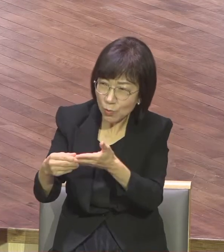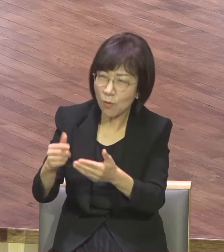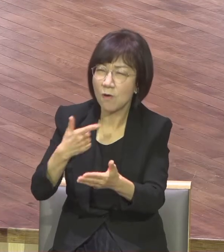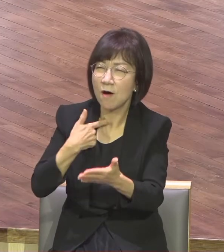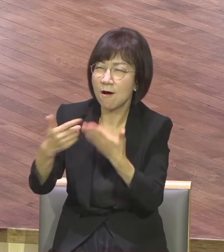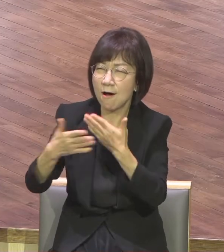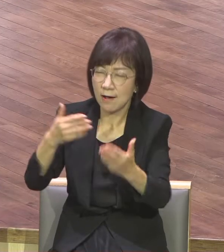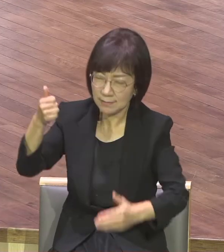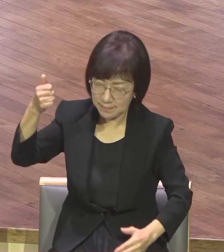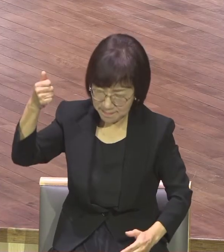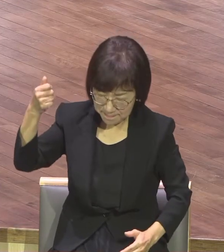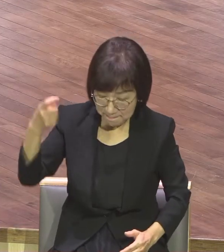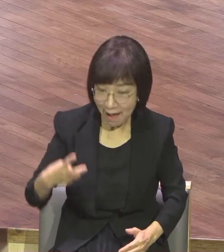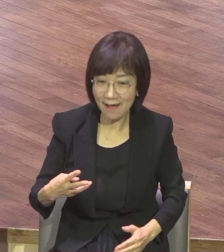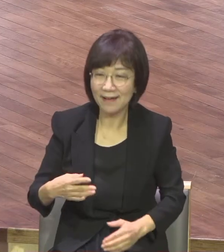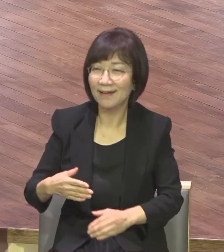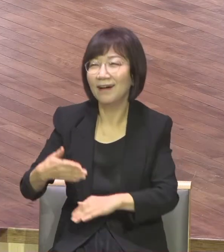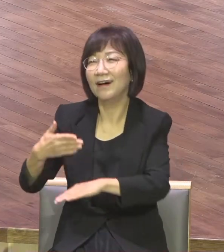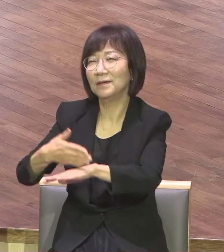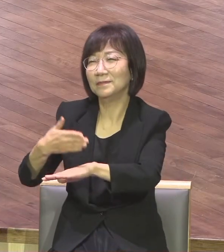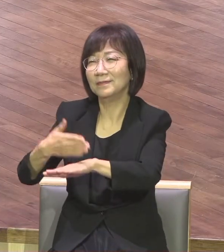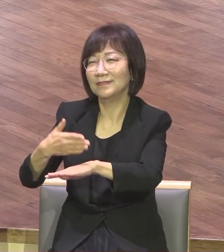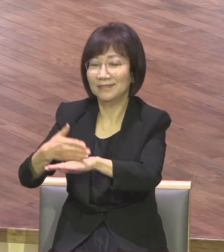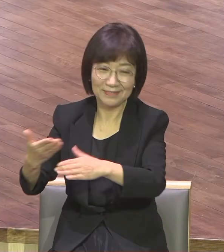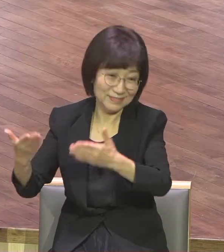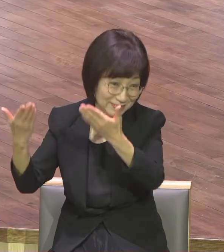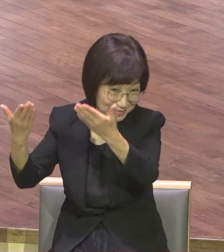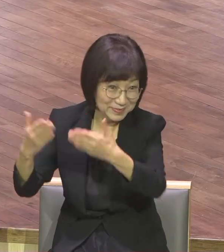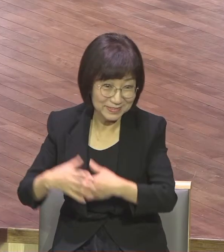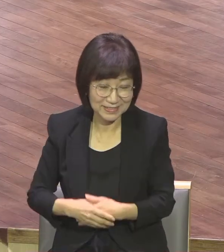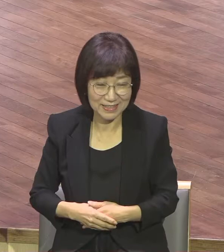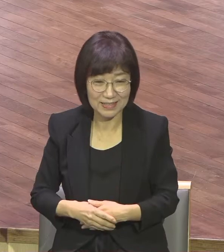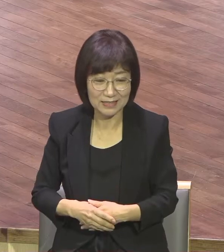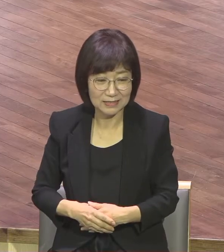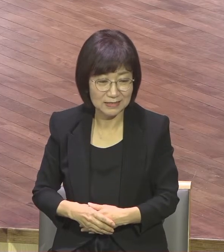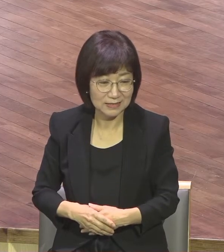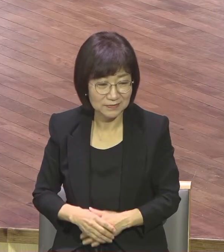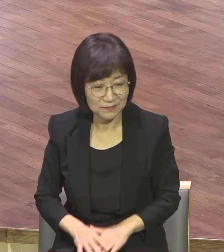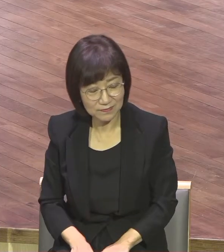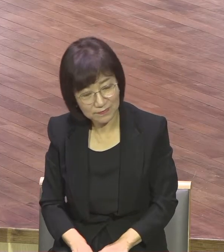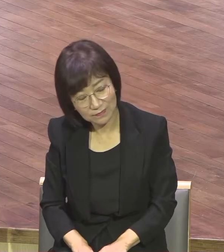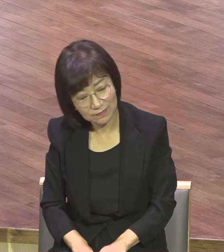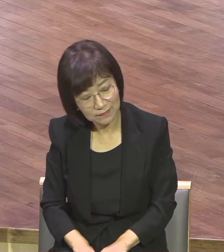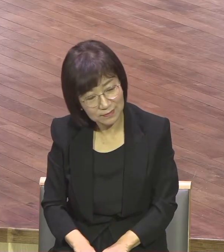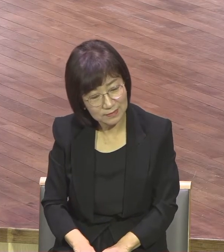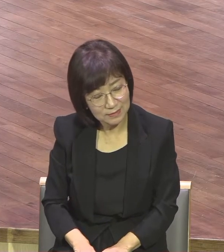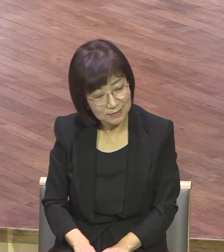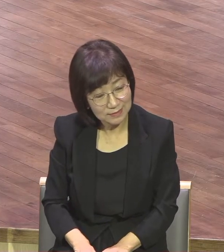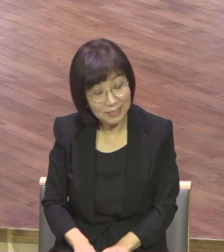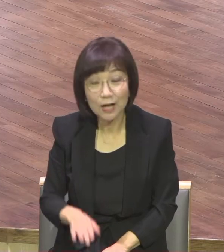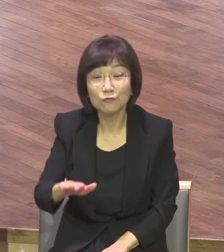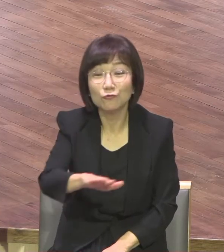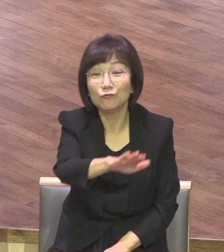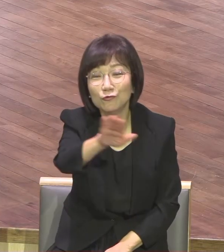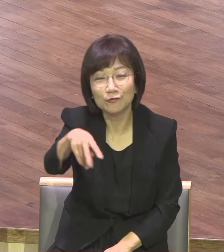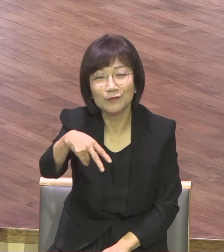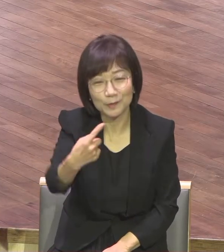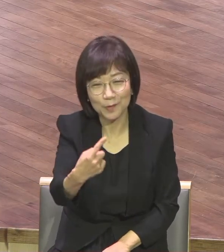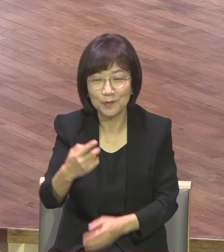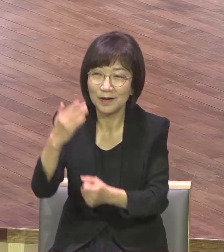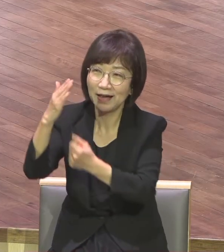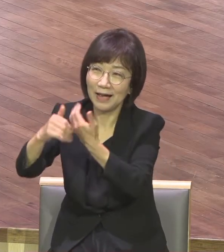체험적 감사를 하나님께 드리는 것입니다. 우리의 삶의 현장에서 이렇게 하나님의